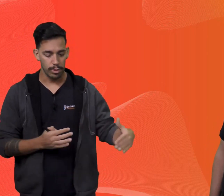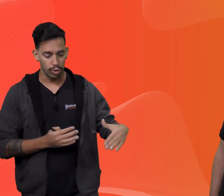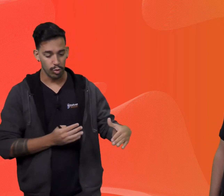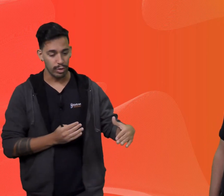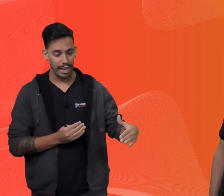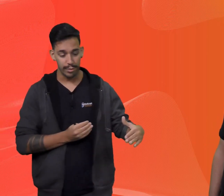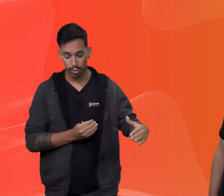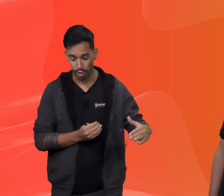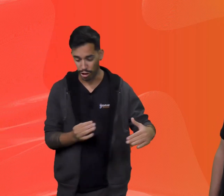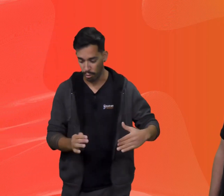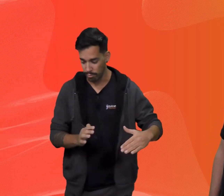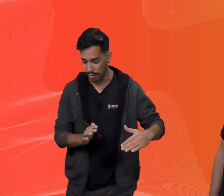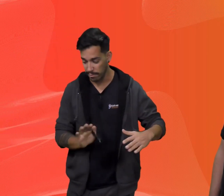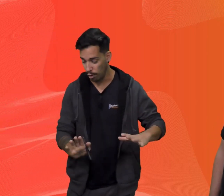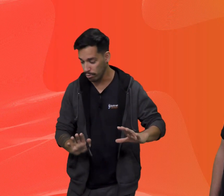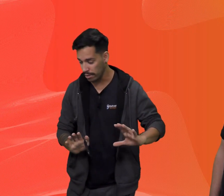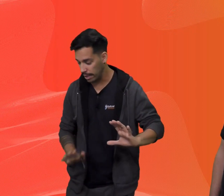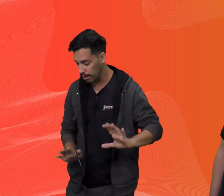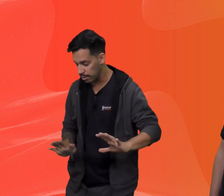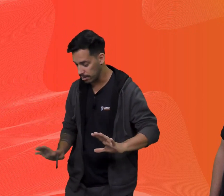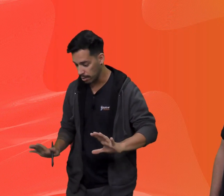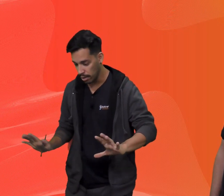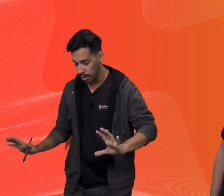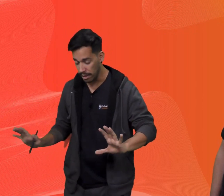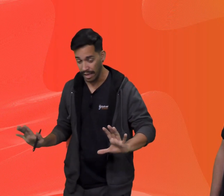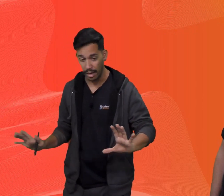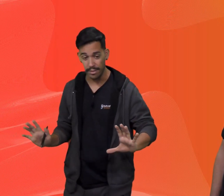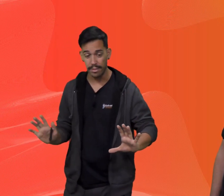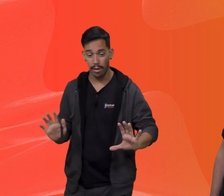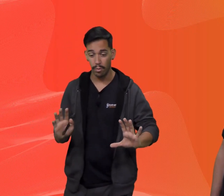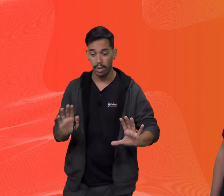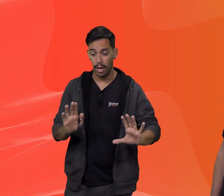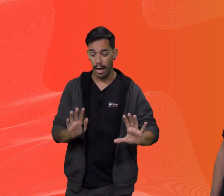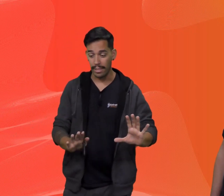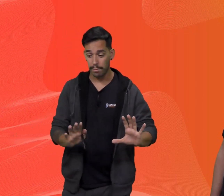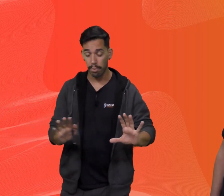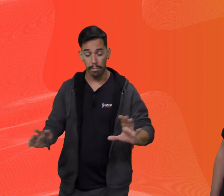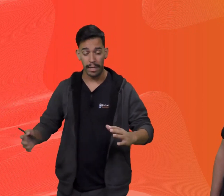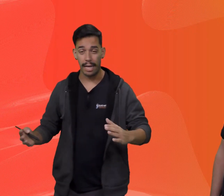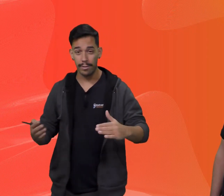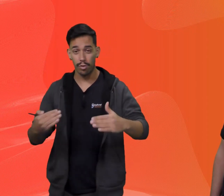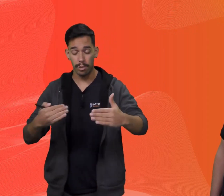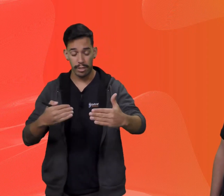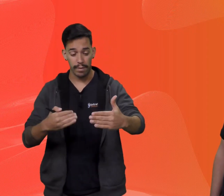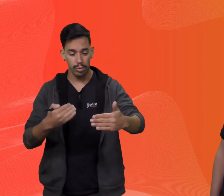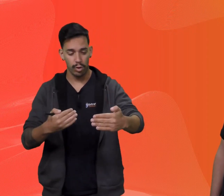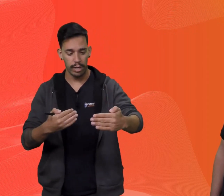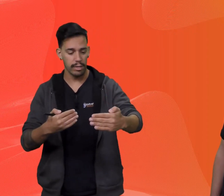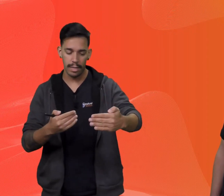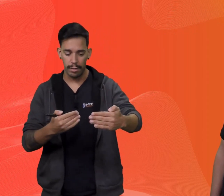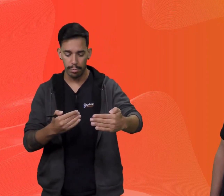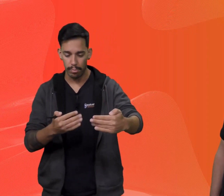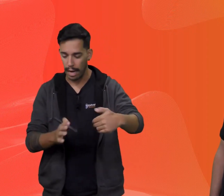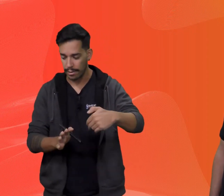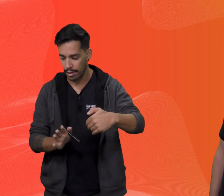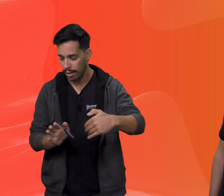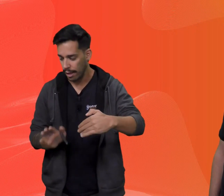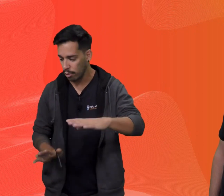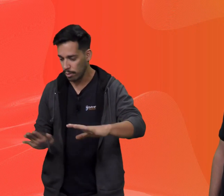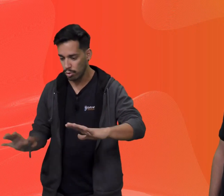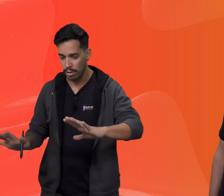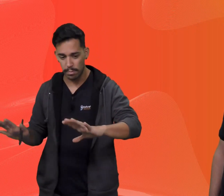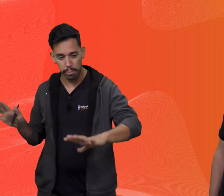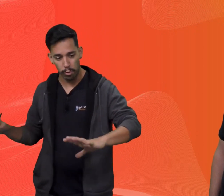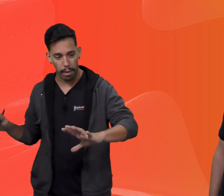E começou a colocar isso no chão, em volta dele, assim, em relação às propriedades. Como já estava tudo organizado por massa,